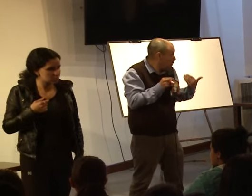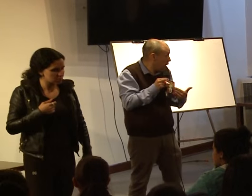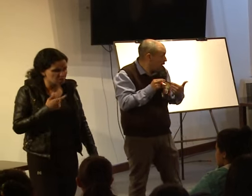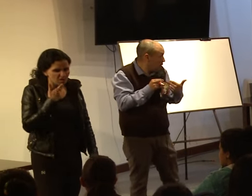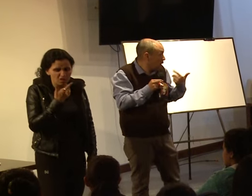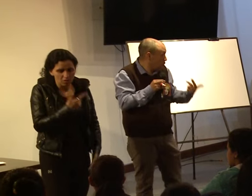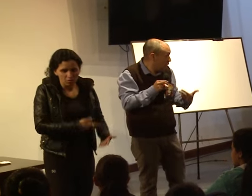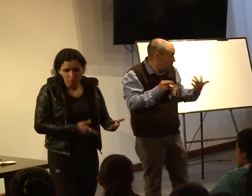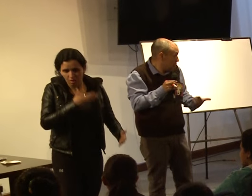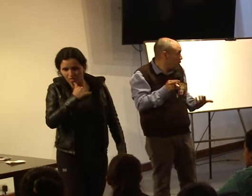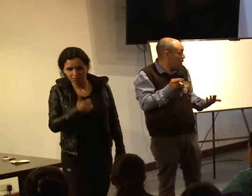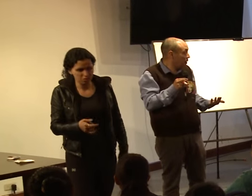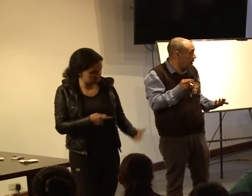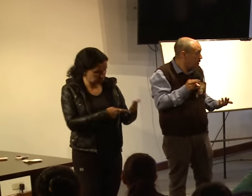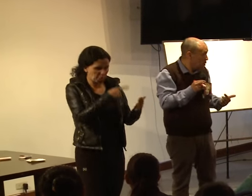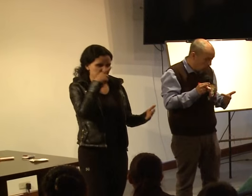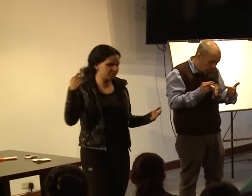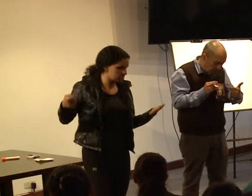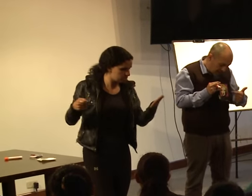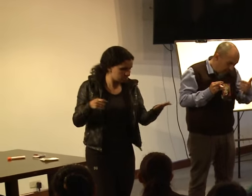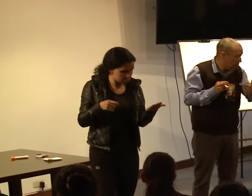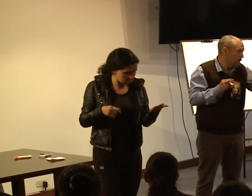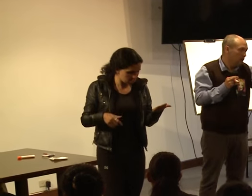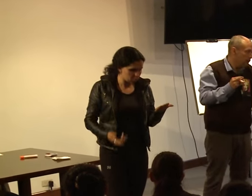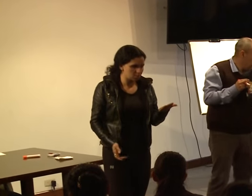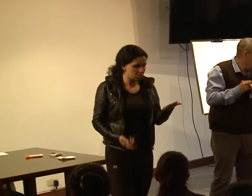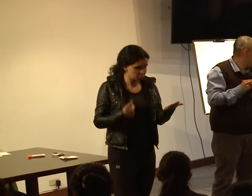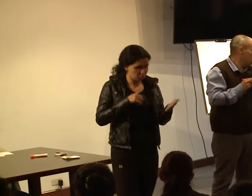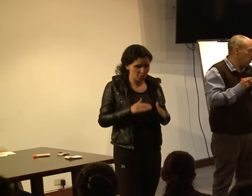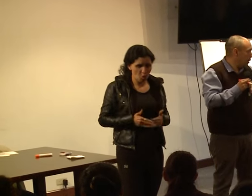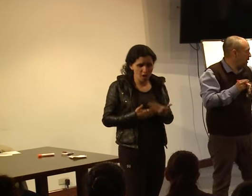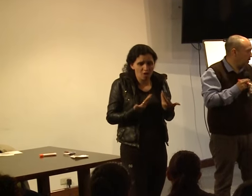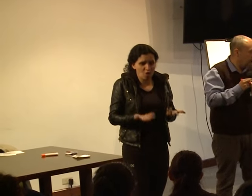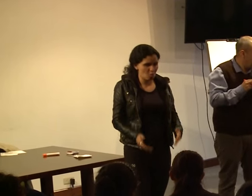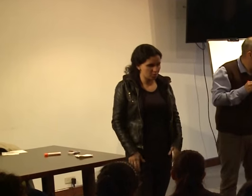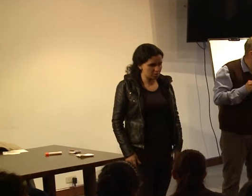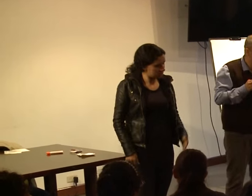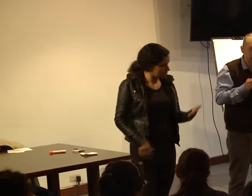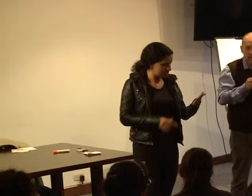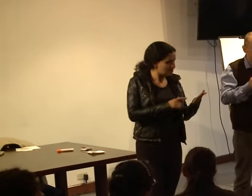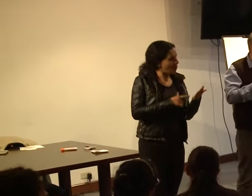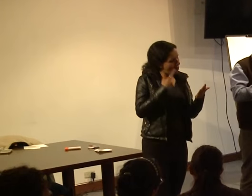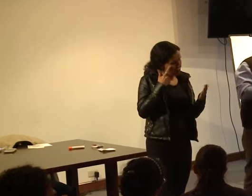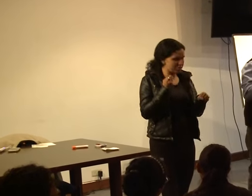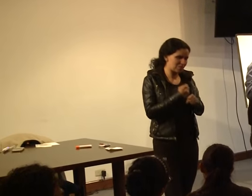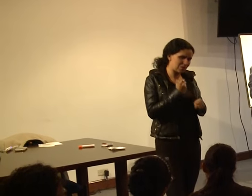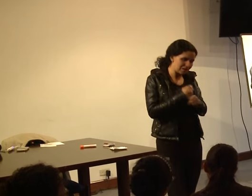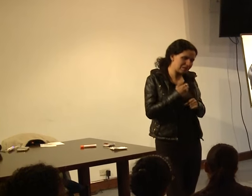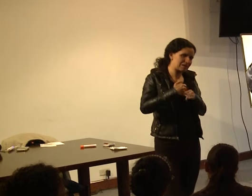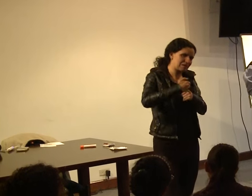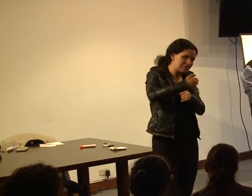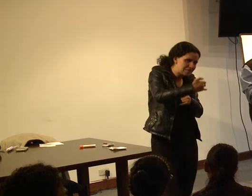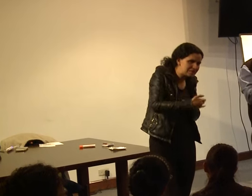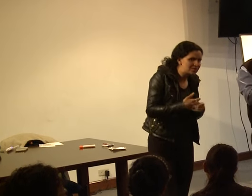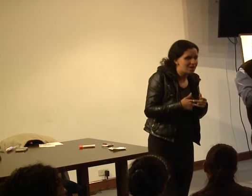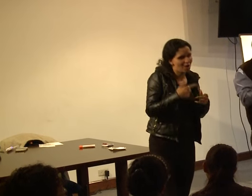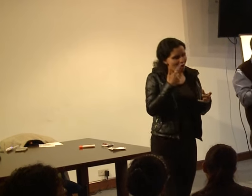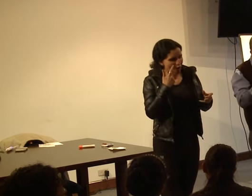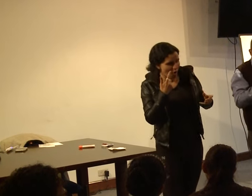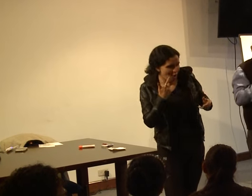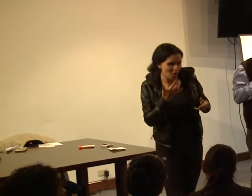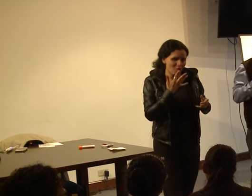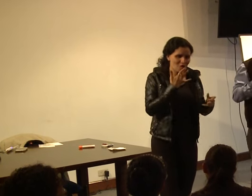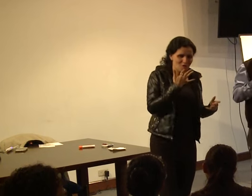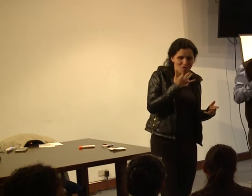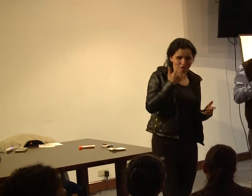nada sobre el cual el niño pueda trabajar. Uno le podría decir, mira, no sé, vas a trabajar más la línea, tienes. Son cosas que tienen que ir